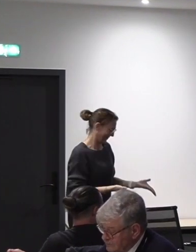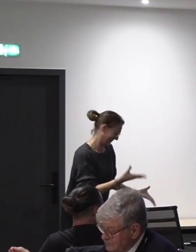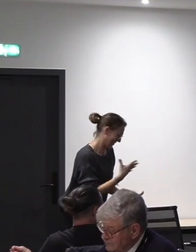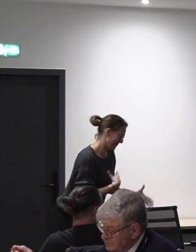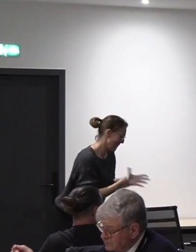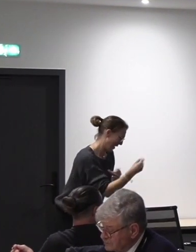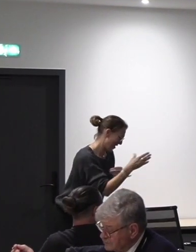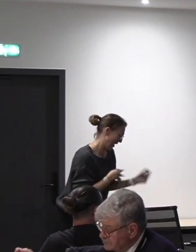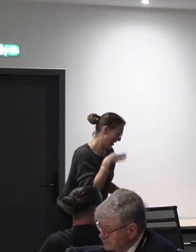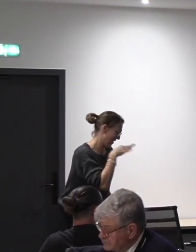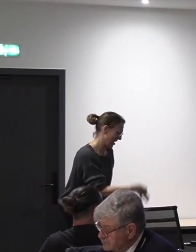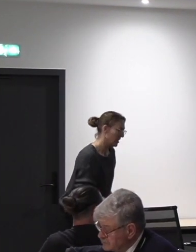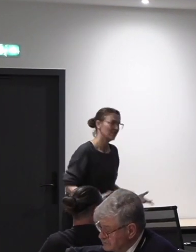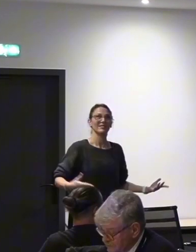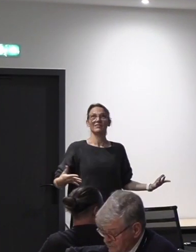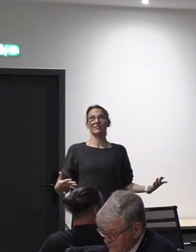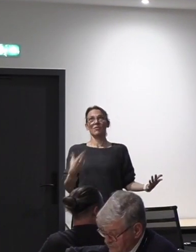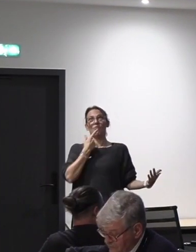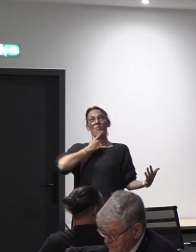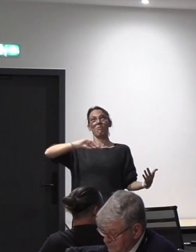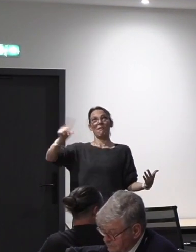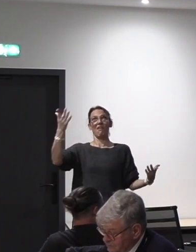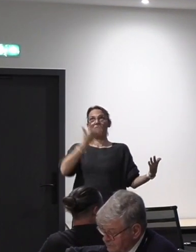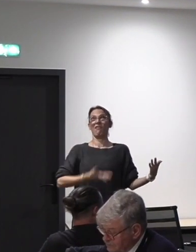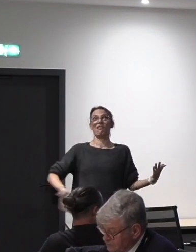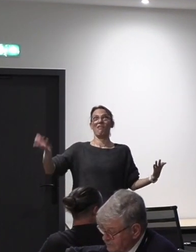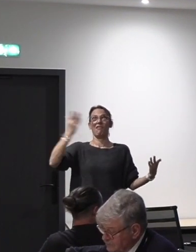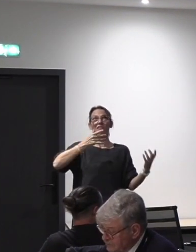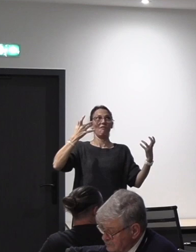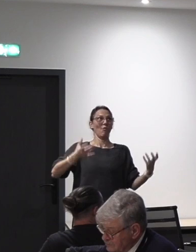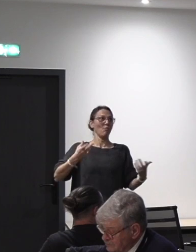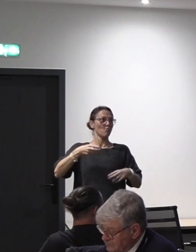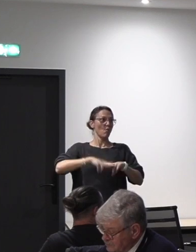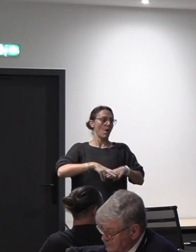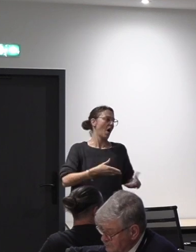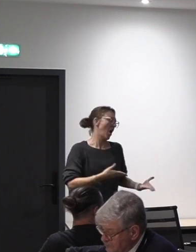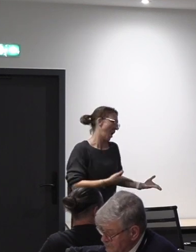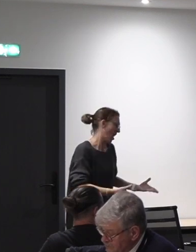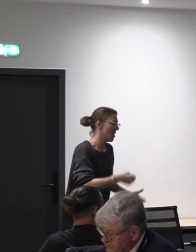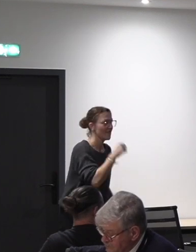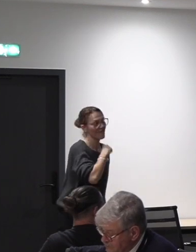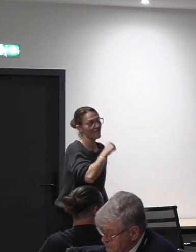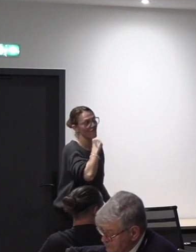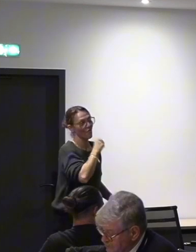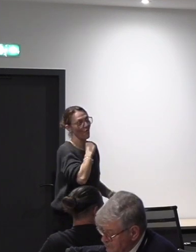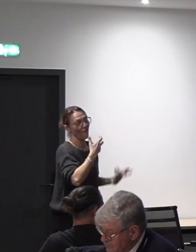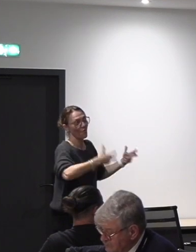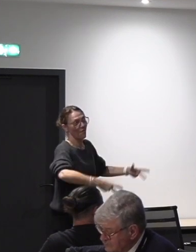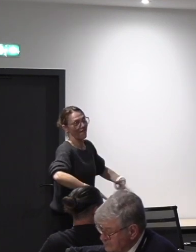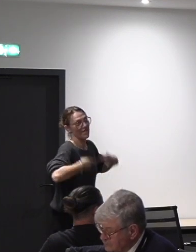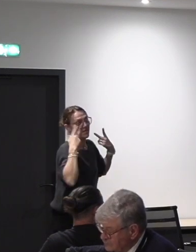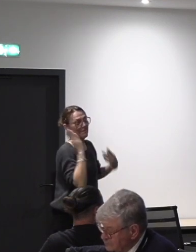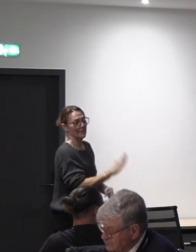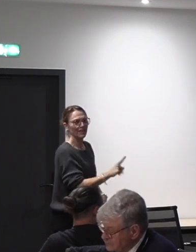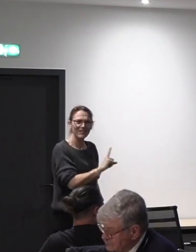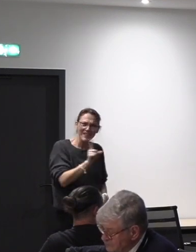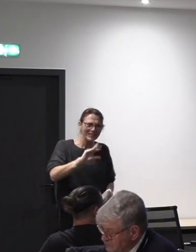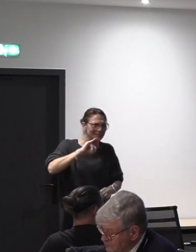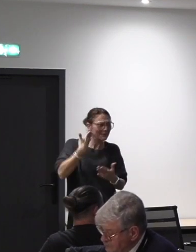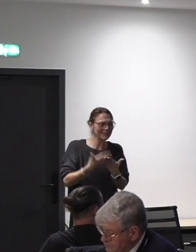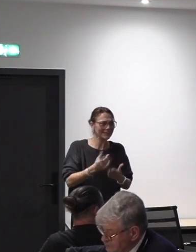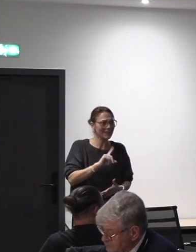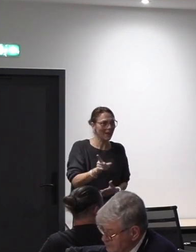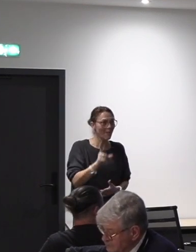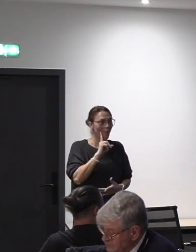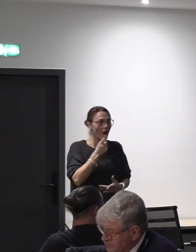heureux d'exister, il va vous dire ça vaut plus le coup. Et on se sert de ça en disant les vieux n'ont plus envie de vivre. C'est totalement faux.